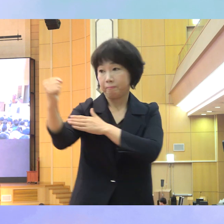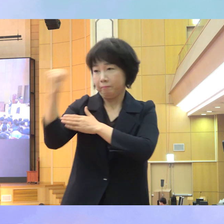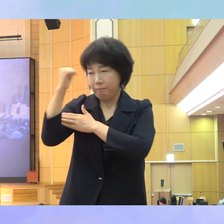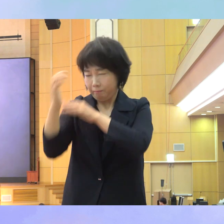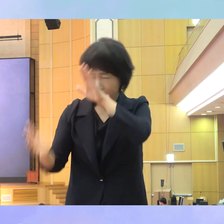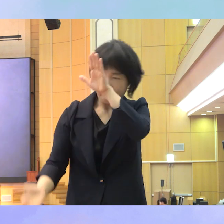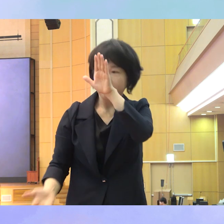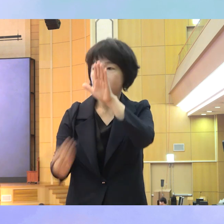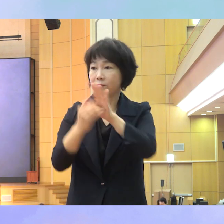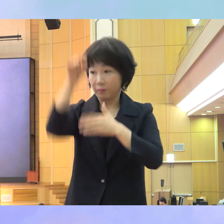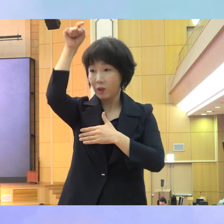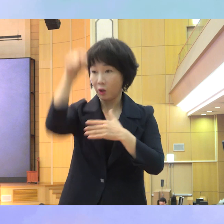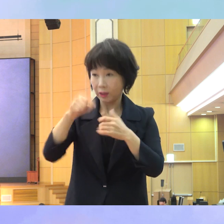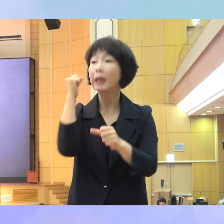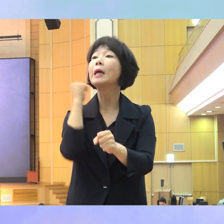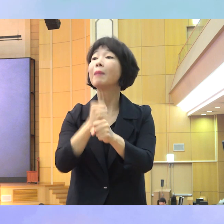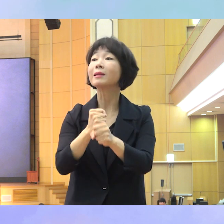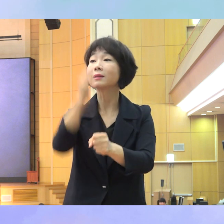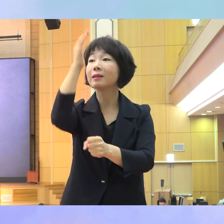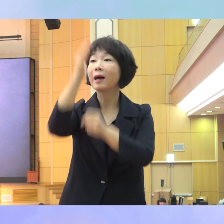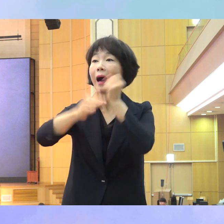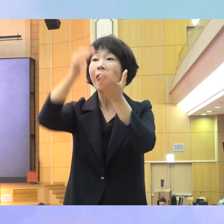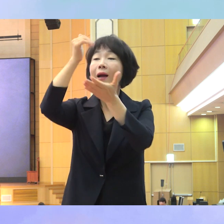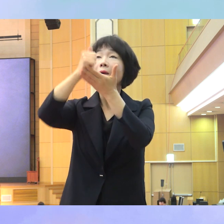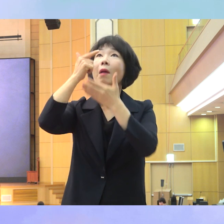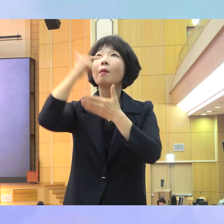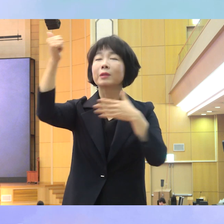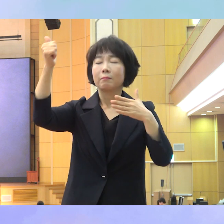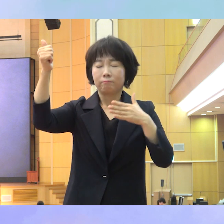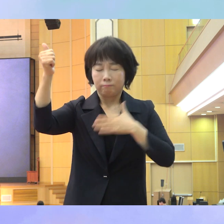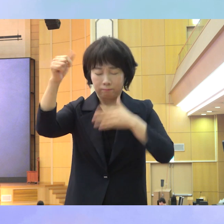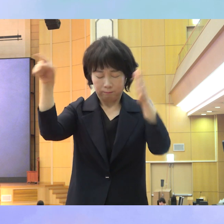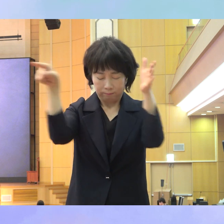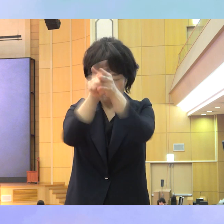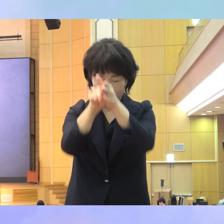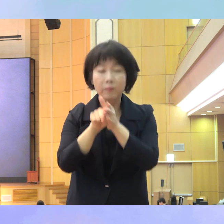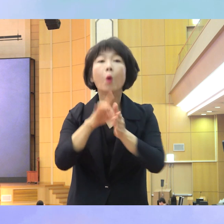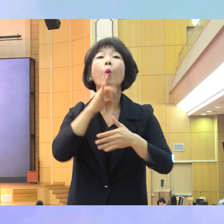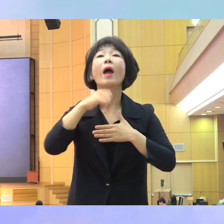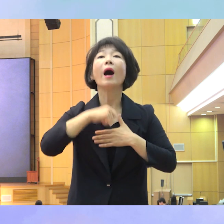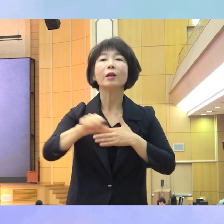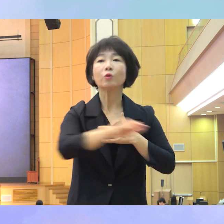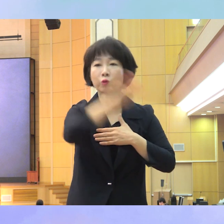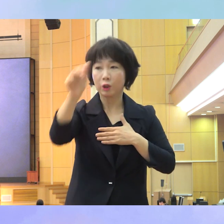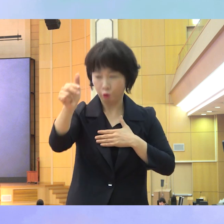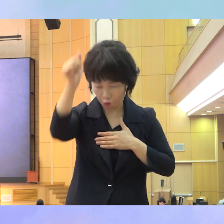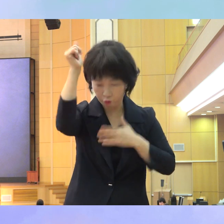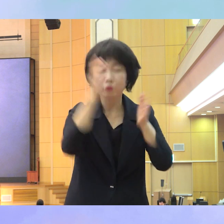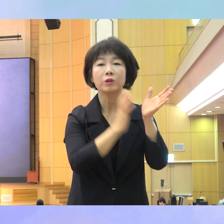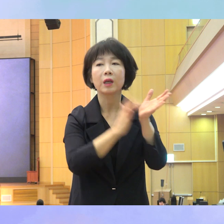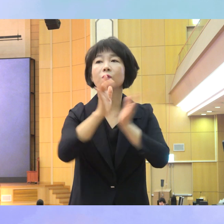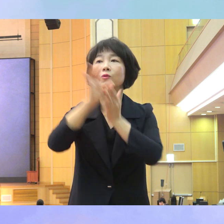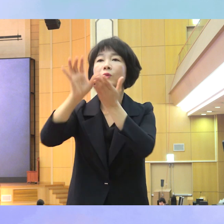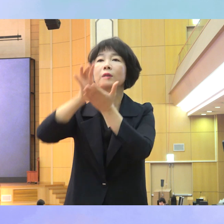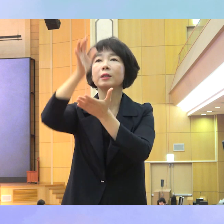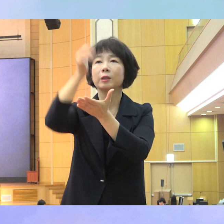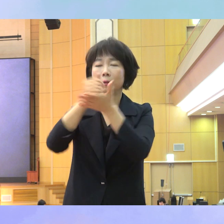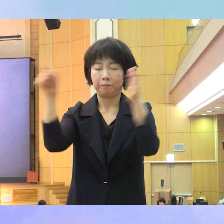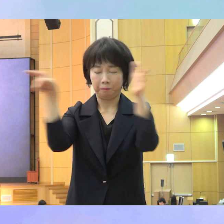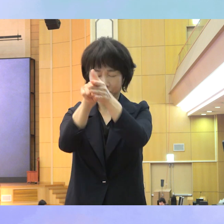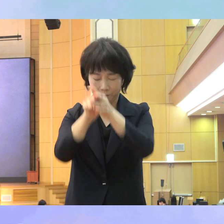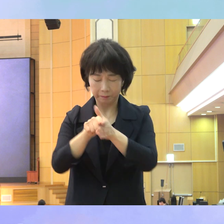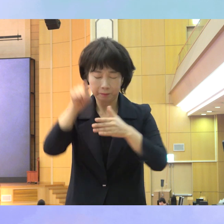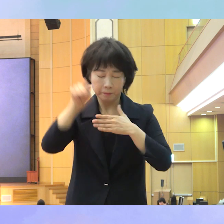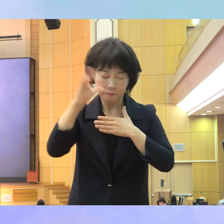전능하사 천지를 만드신 하나님 아버지를 내가 믿사오며 그 외아들 우리 주 예수 그리스도를 믿사오니